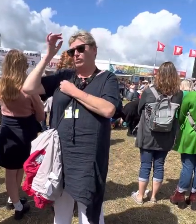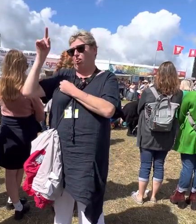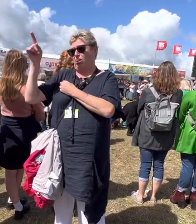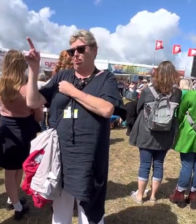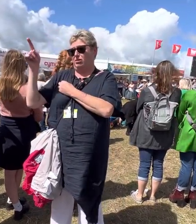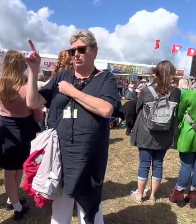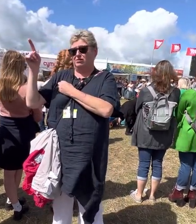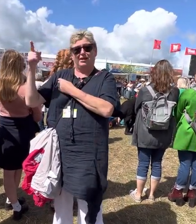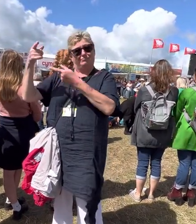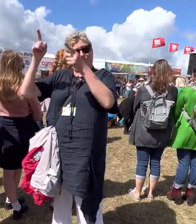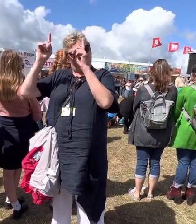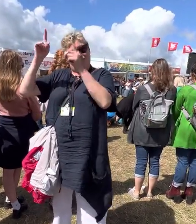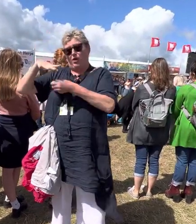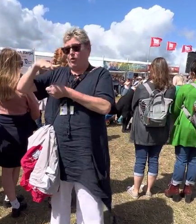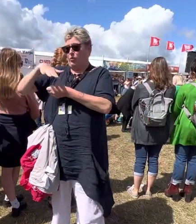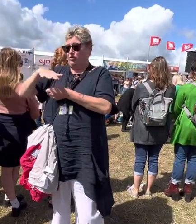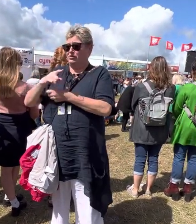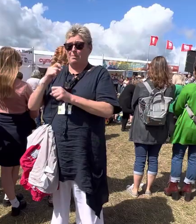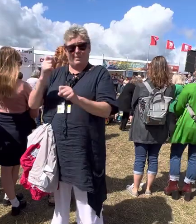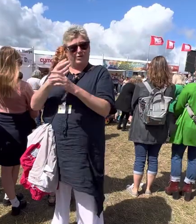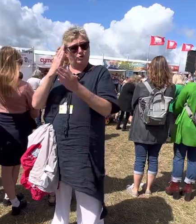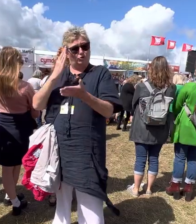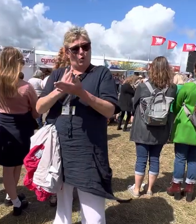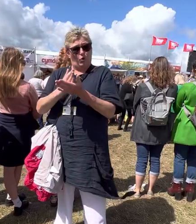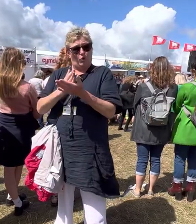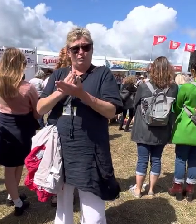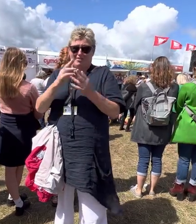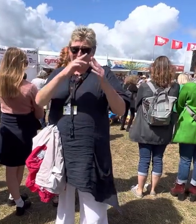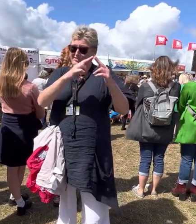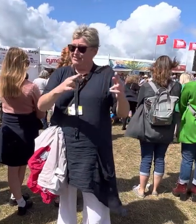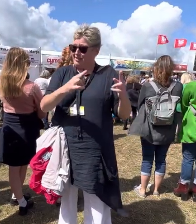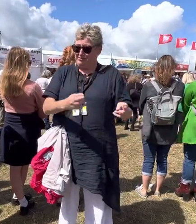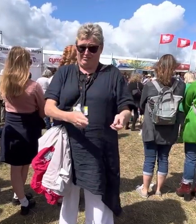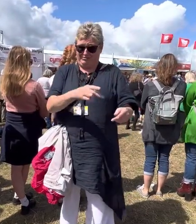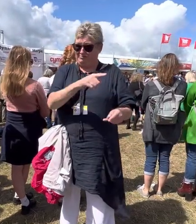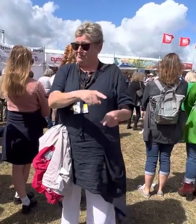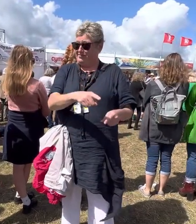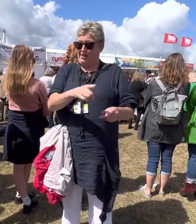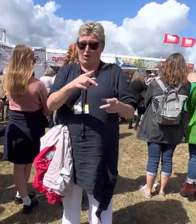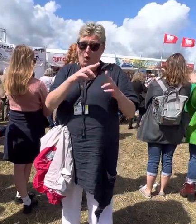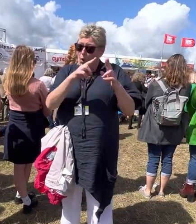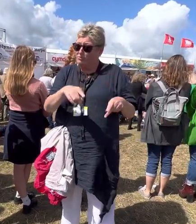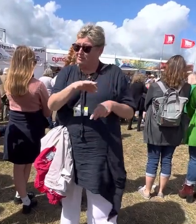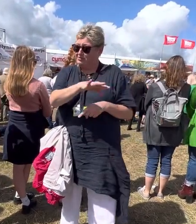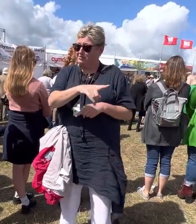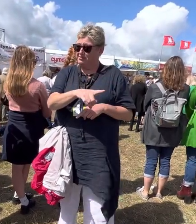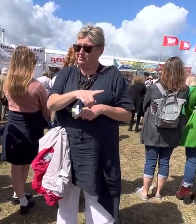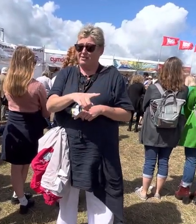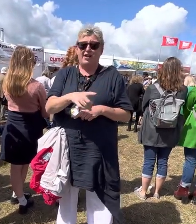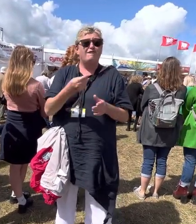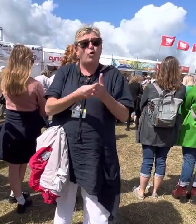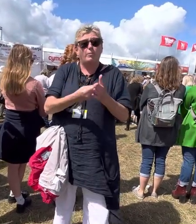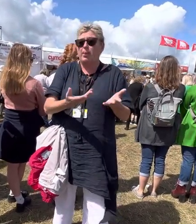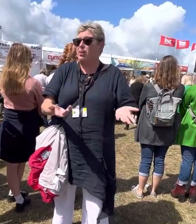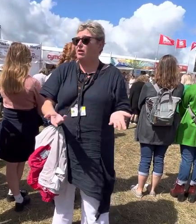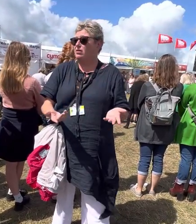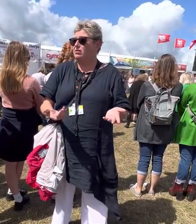ac awdurdodau lleol i sicrhau bod y stoc tai presennol a chartrefi newydd yn fforddiadwy, yn lleihau carbon ac